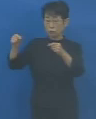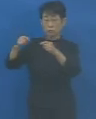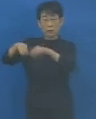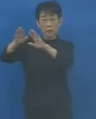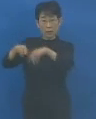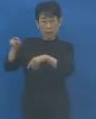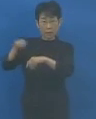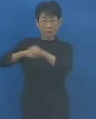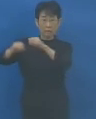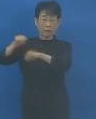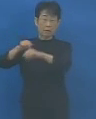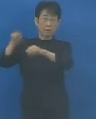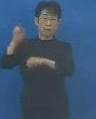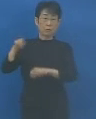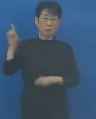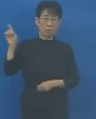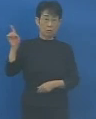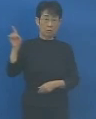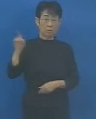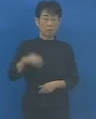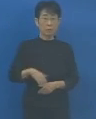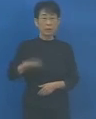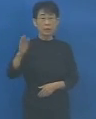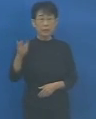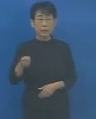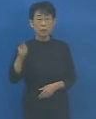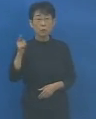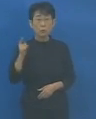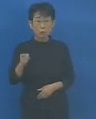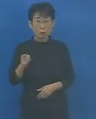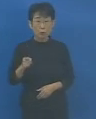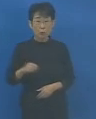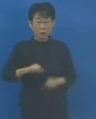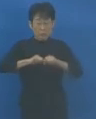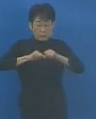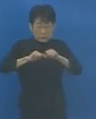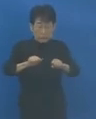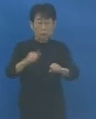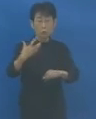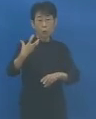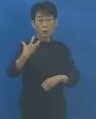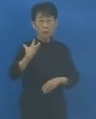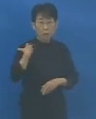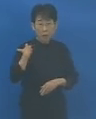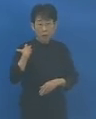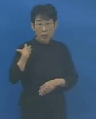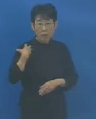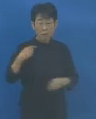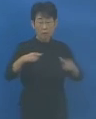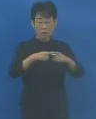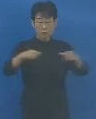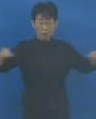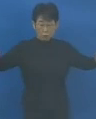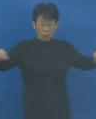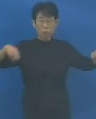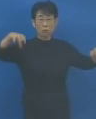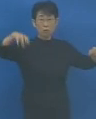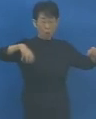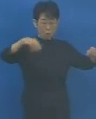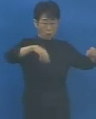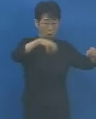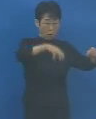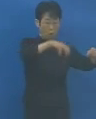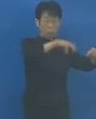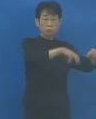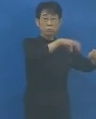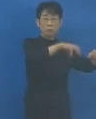ありますけれども、ただその、いわば執行機関として、全国の都道府県が、一定の役